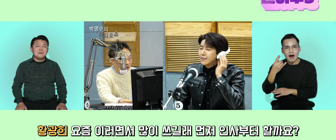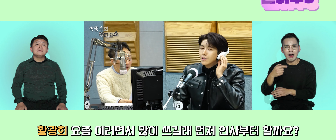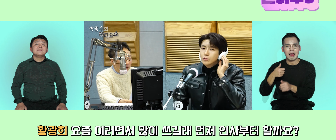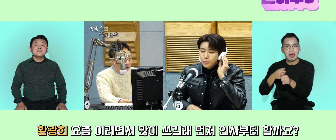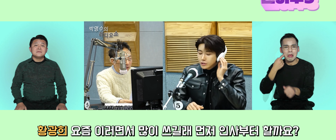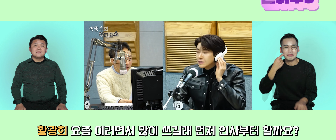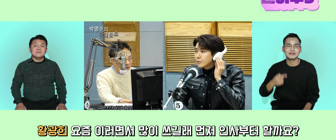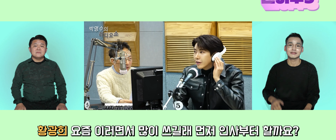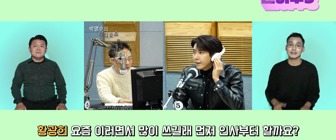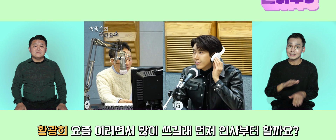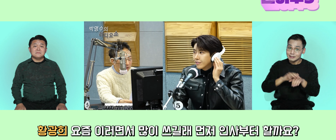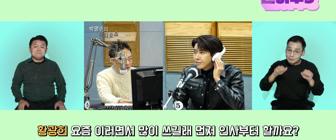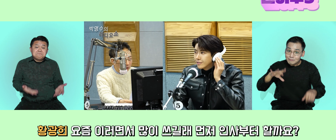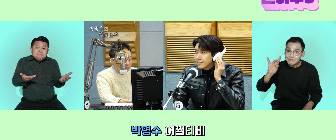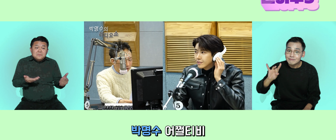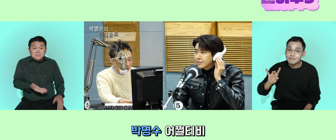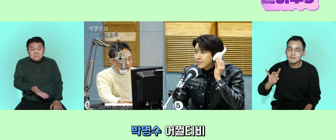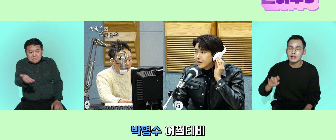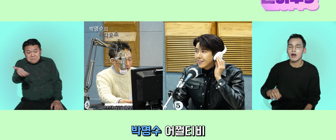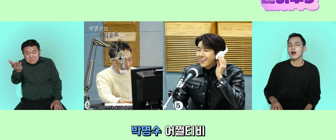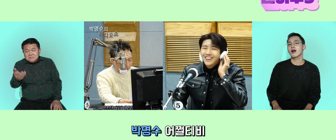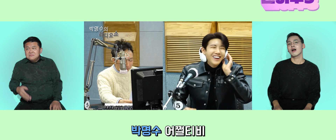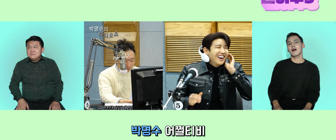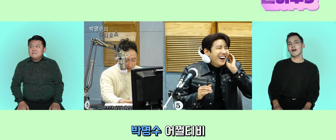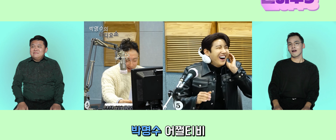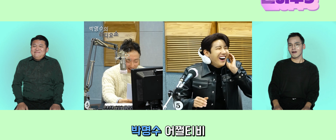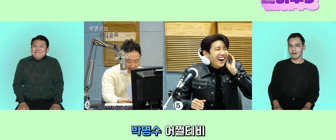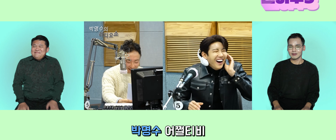무튼 먼저 인사부터 할까요? 어쩔 TV